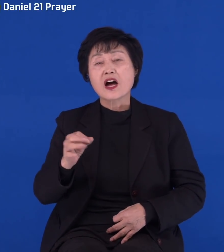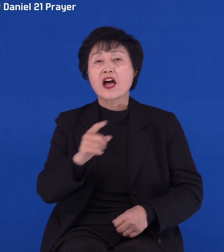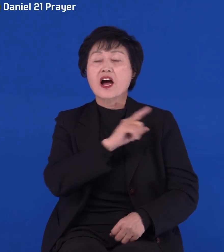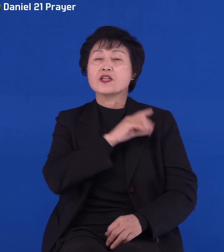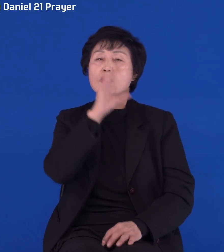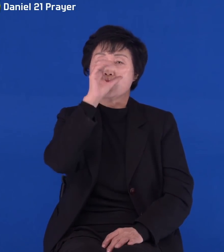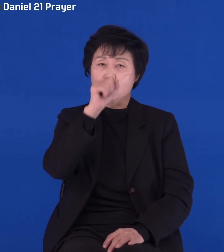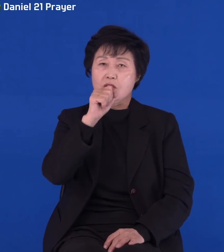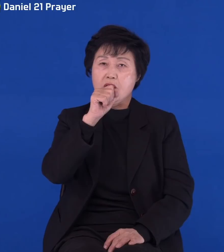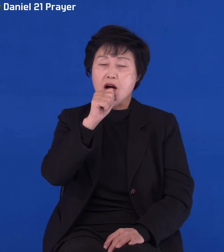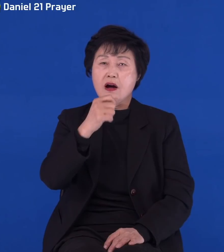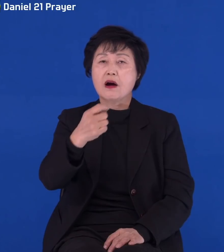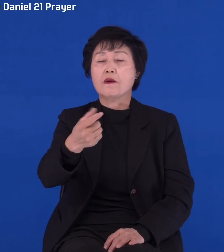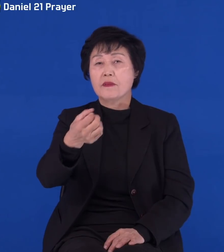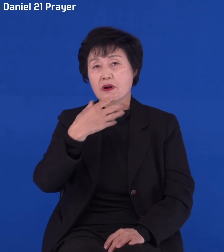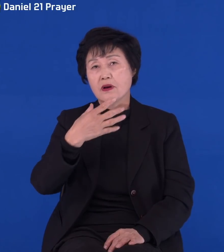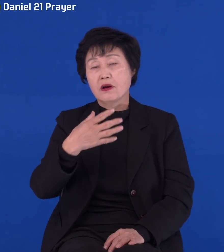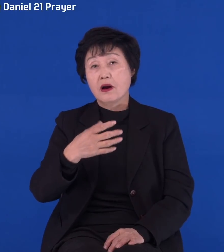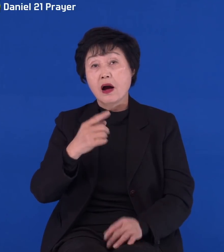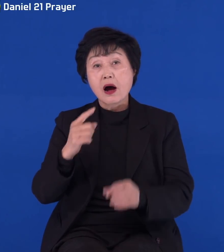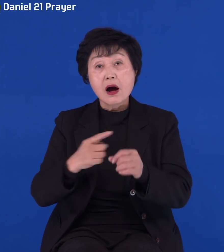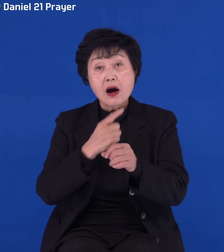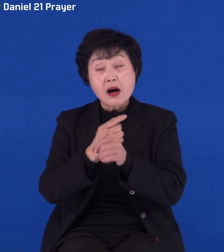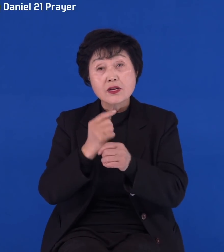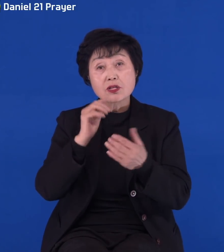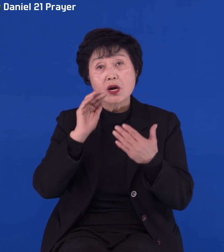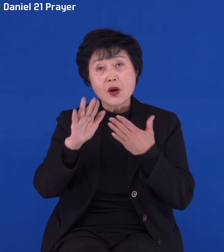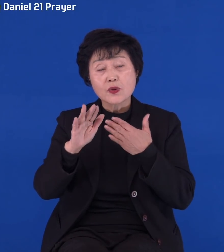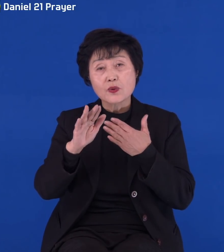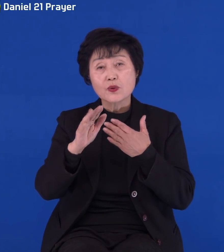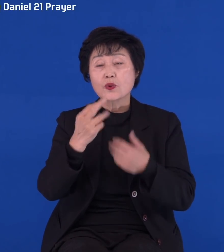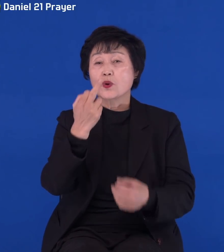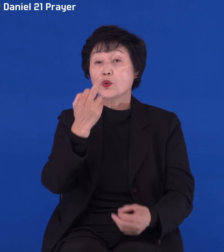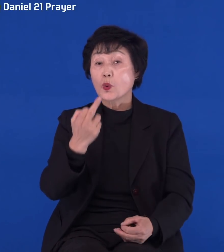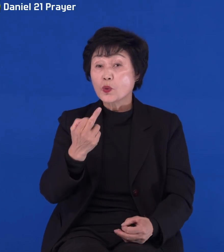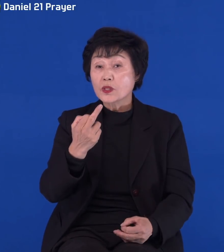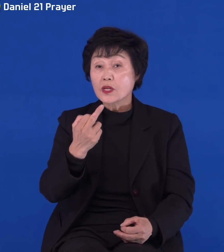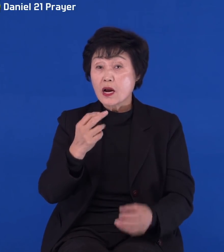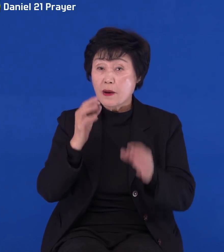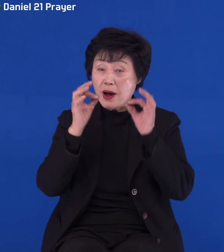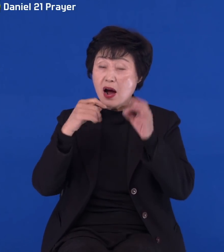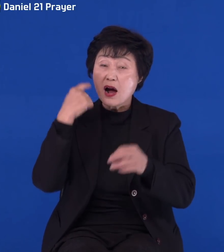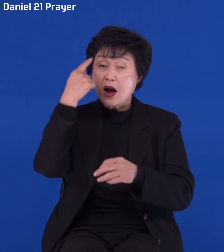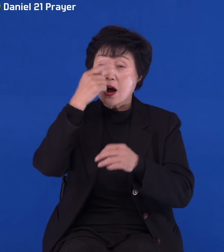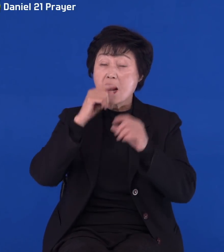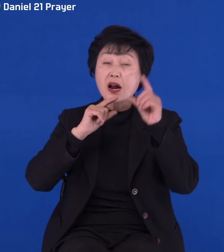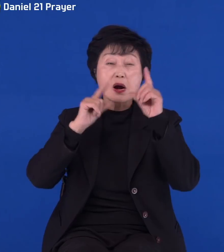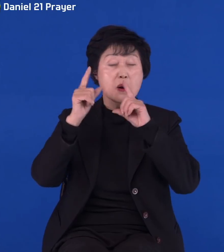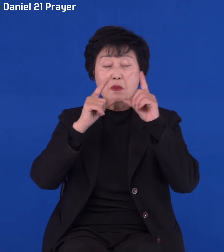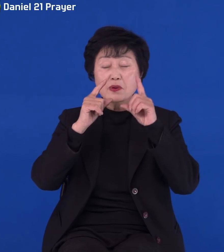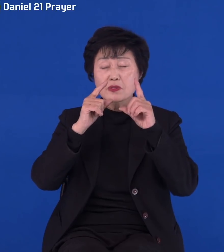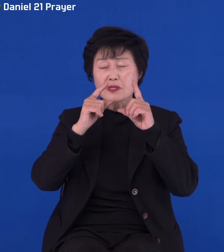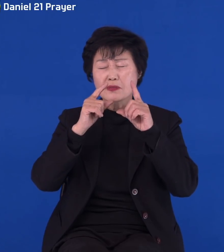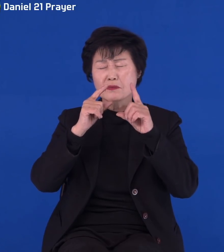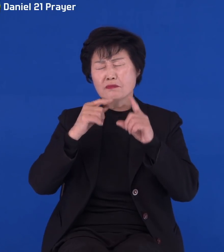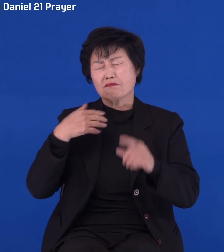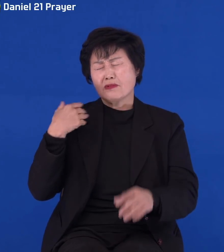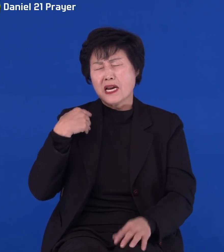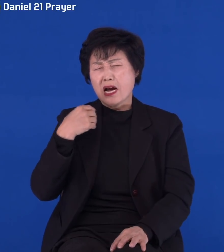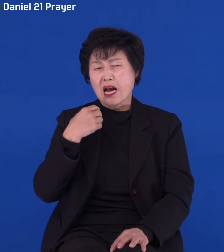1시간이 지나니까 제 동생의 모습을 찾으러 다녔는데 얼굴의 형상을 알아볼 수가 없었어요. 인공호흡기를 차고 숨을 헐떡헐떡 쉬고